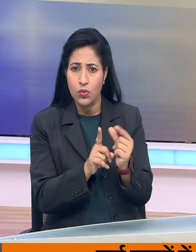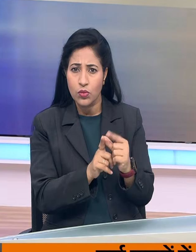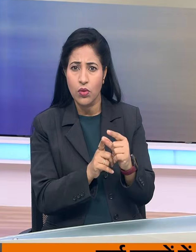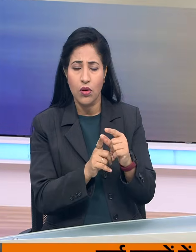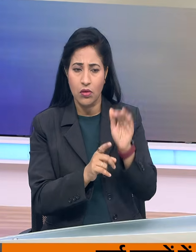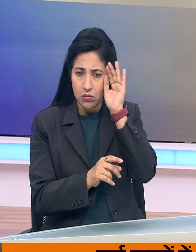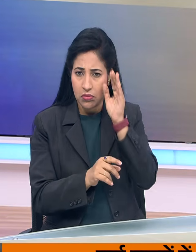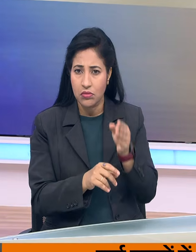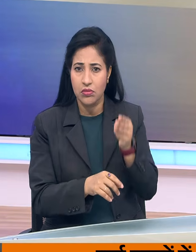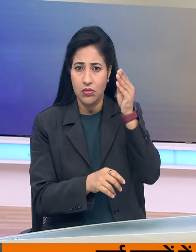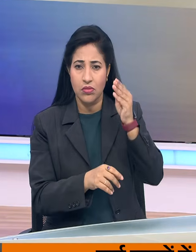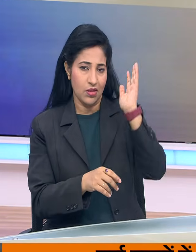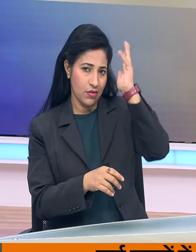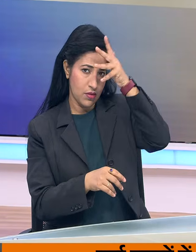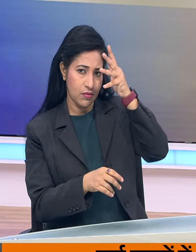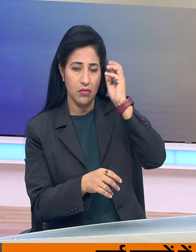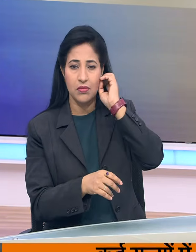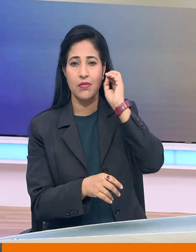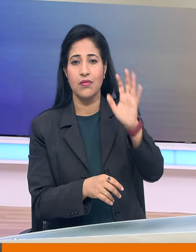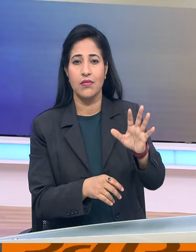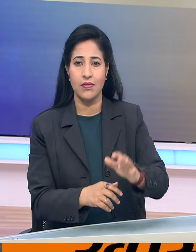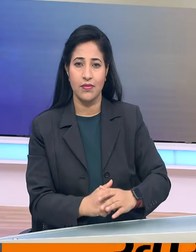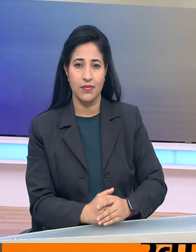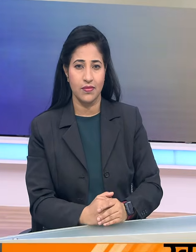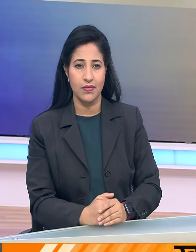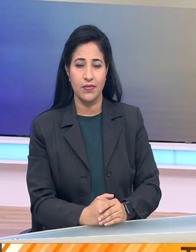की जानकारी ट्रंप को दी।